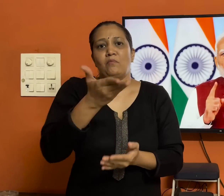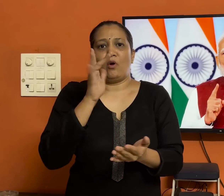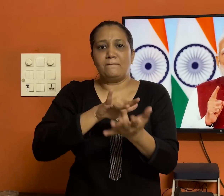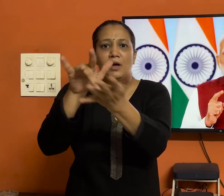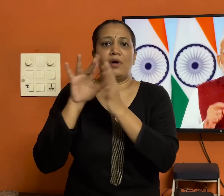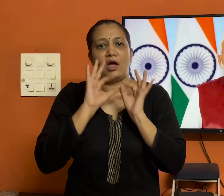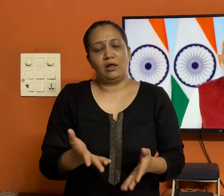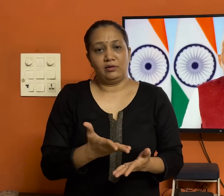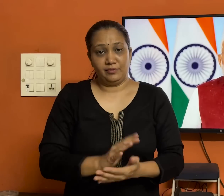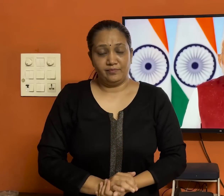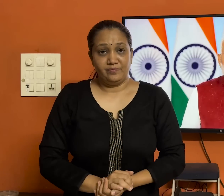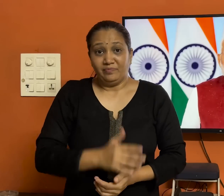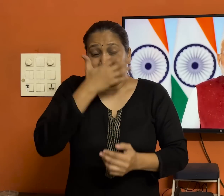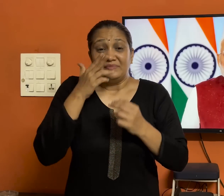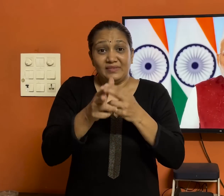आतंकियों ने